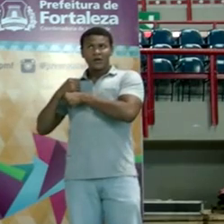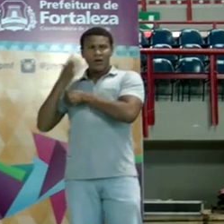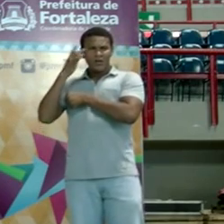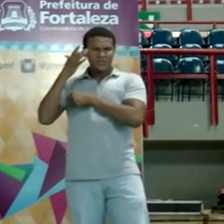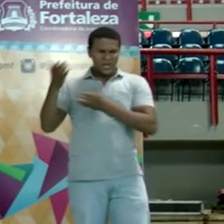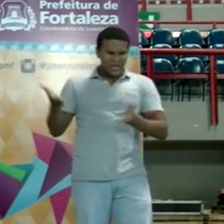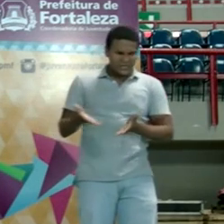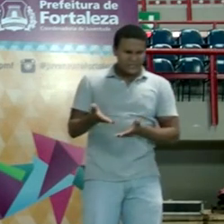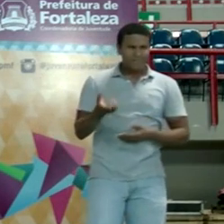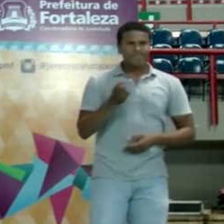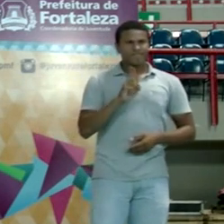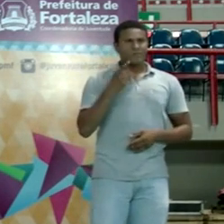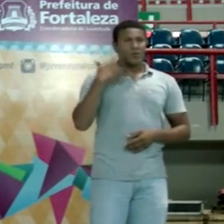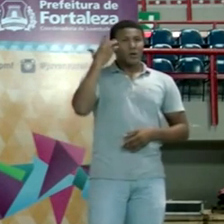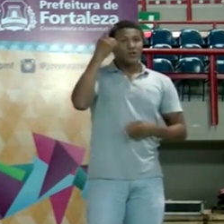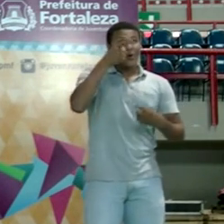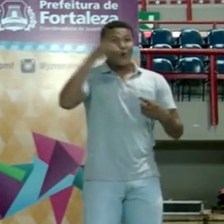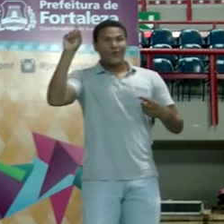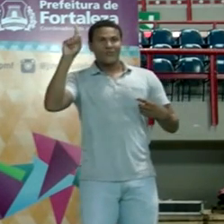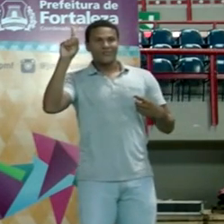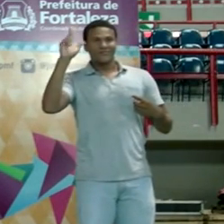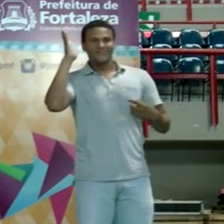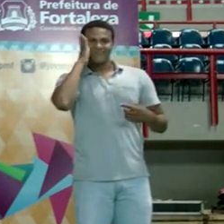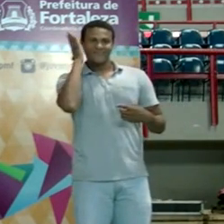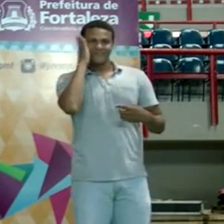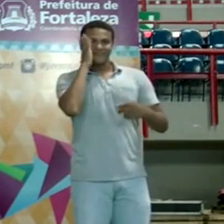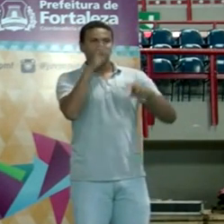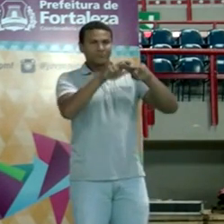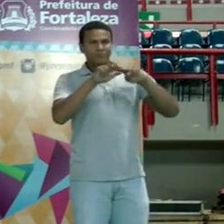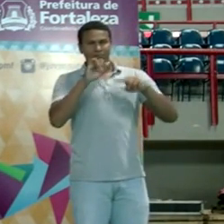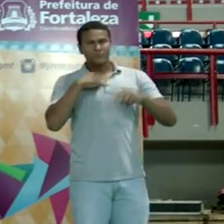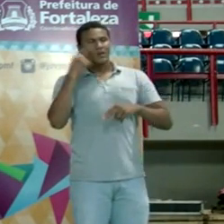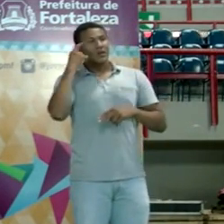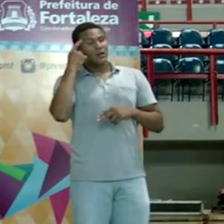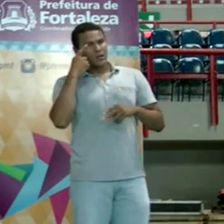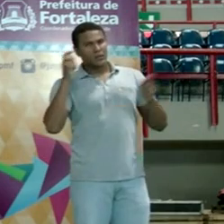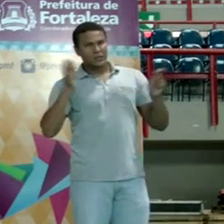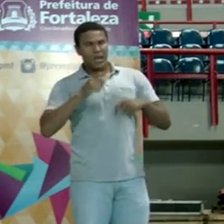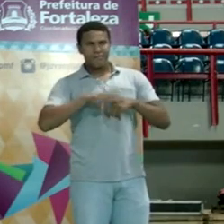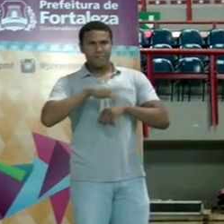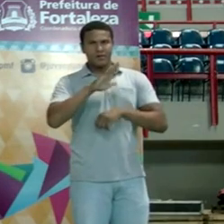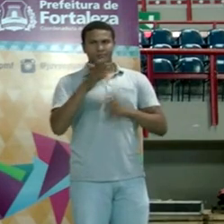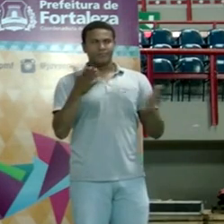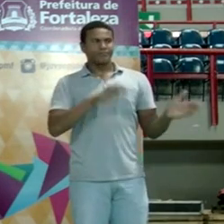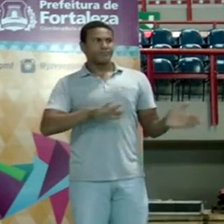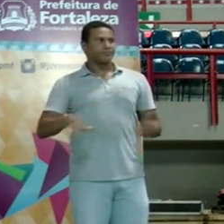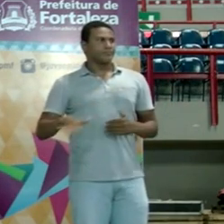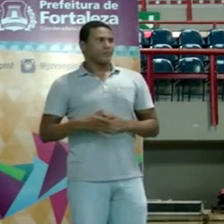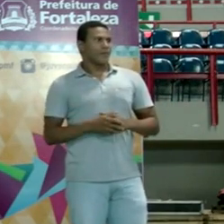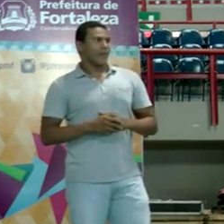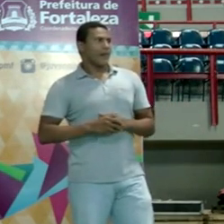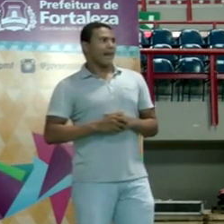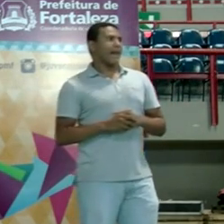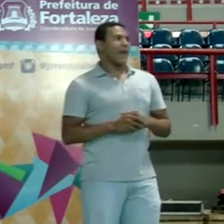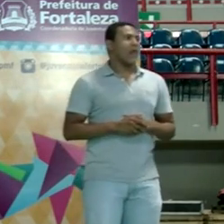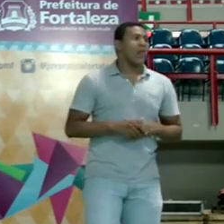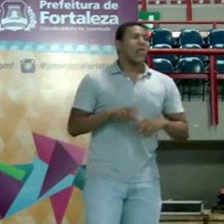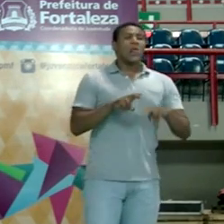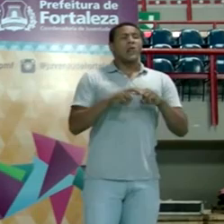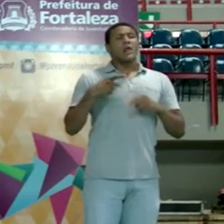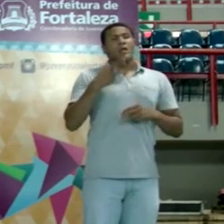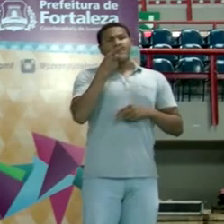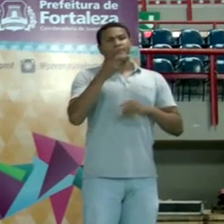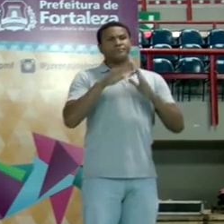novo. Então a gente vai ver nos demais, né? Porque tem uma possibilidade maior então de se cair. Então vamos lá. Quando a gente fala da escola